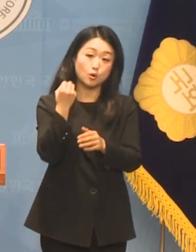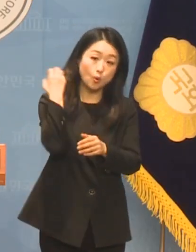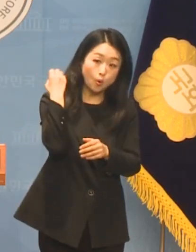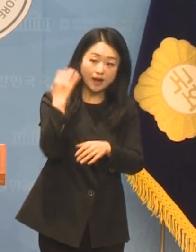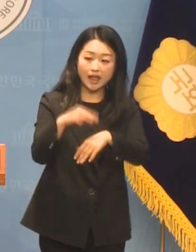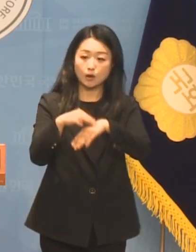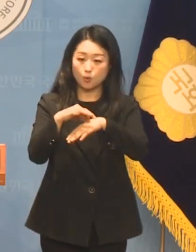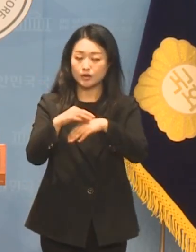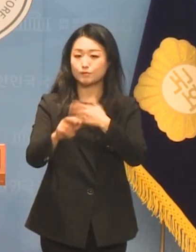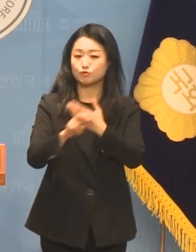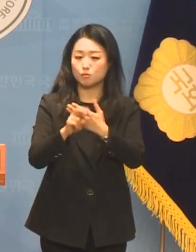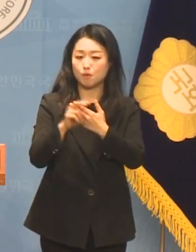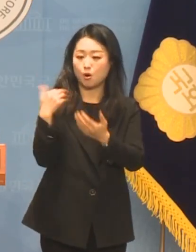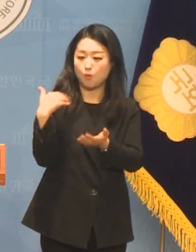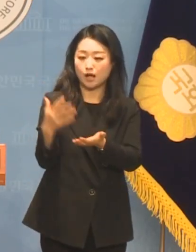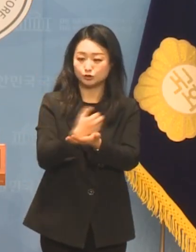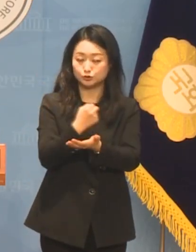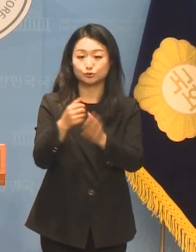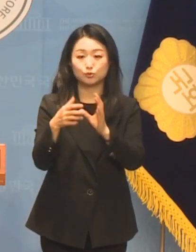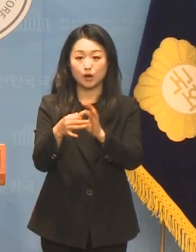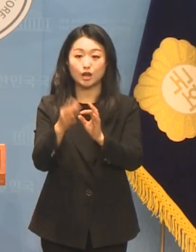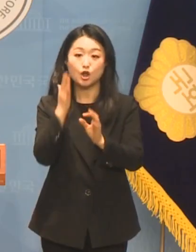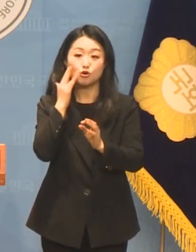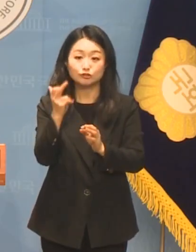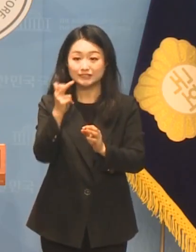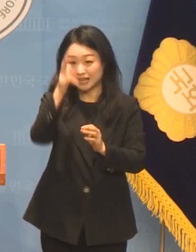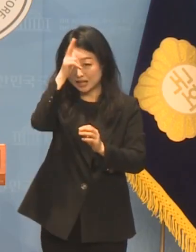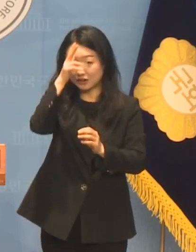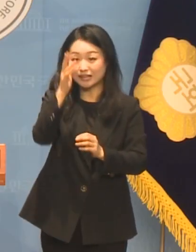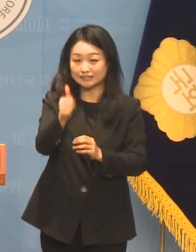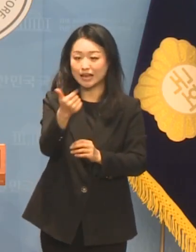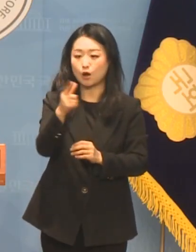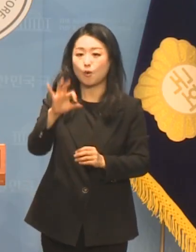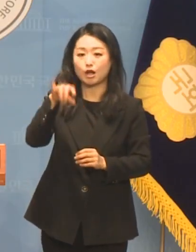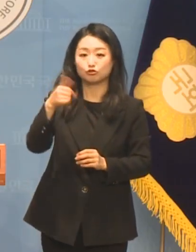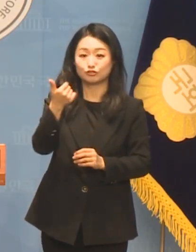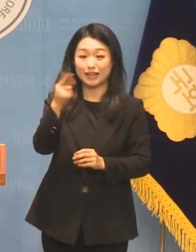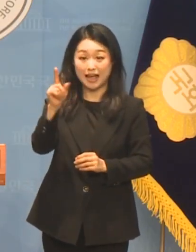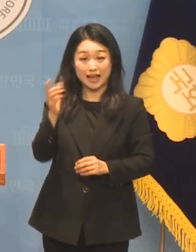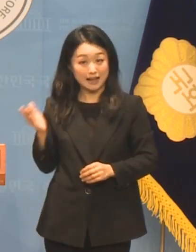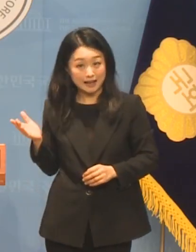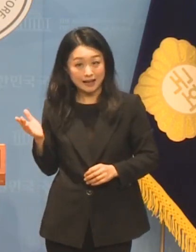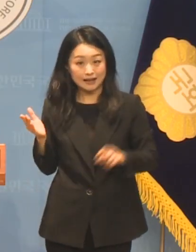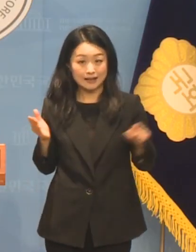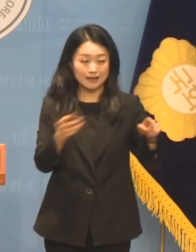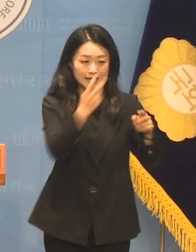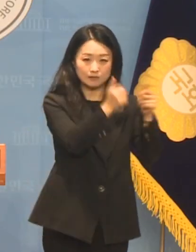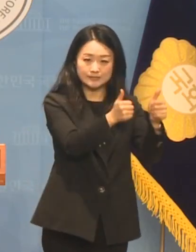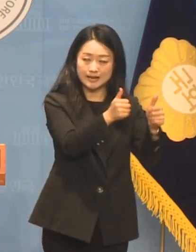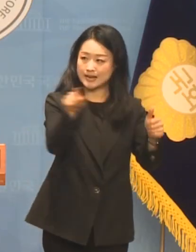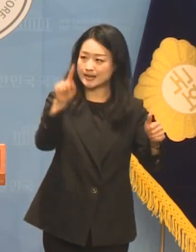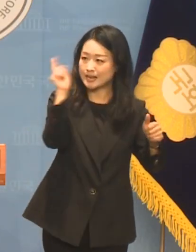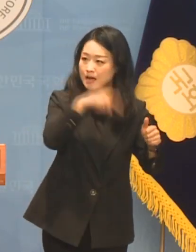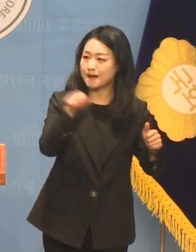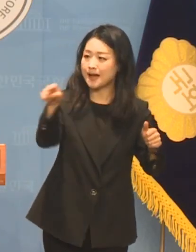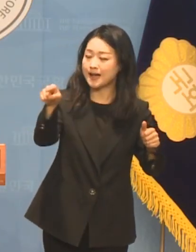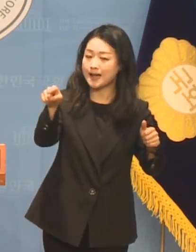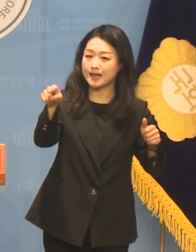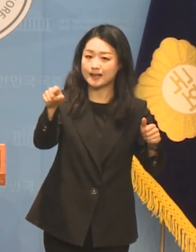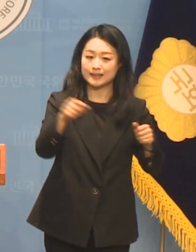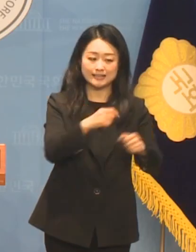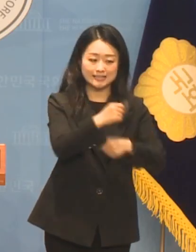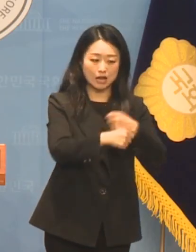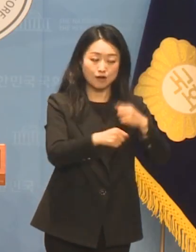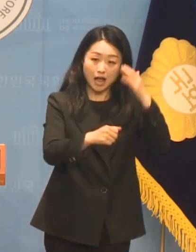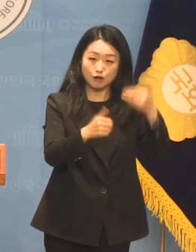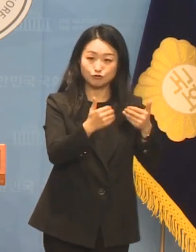수사 관련 울산경찰청장이던 황운하에게 앙심을 품고 있던 검찰은 자유한국당의 고발을